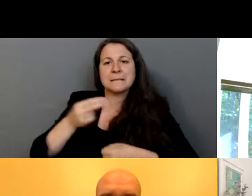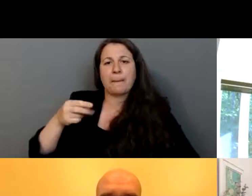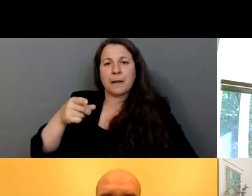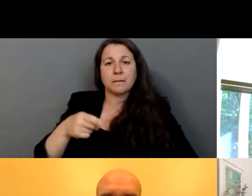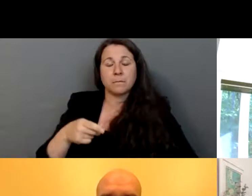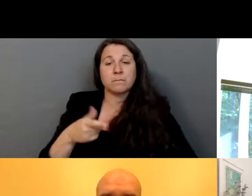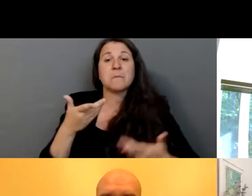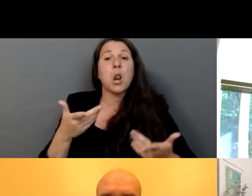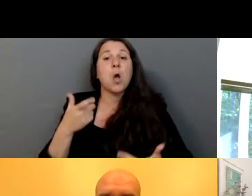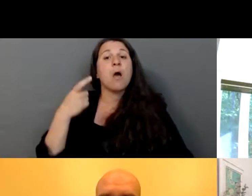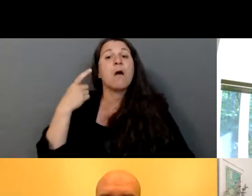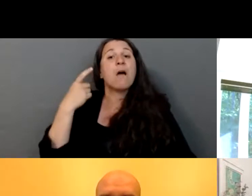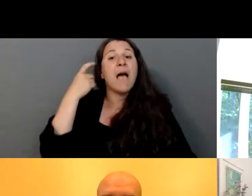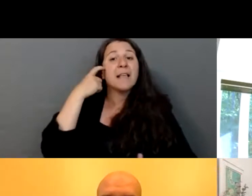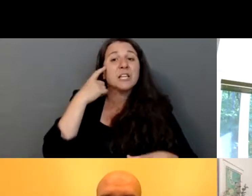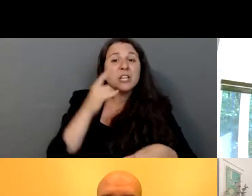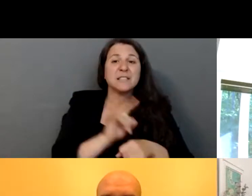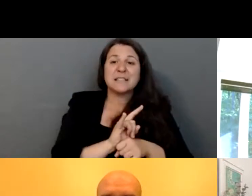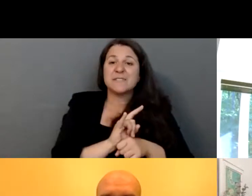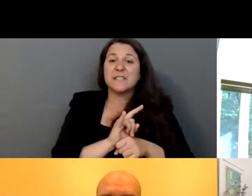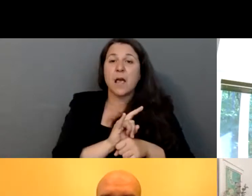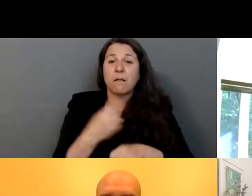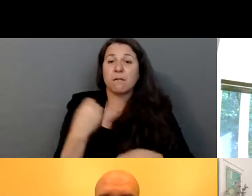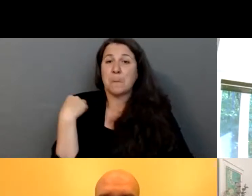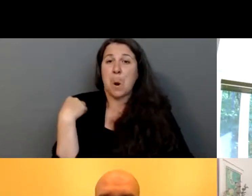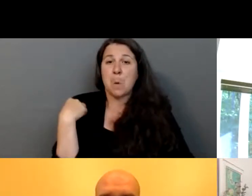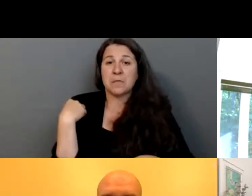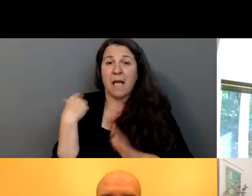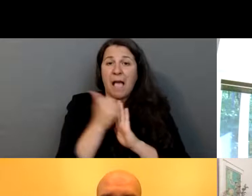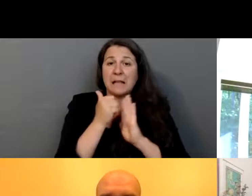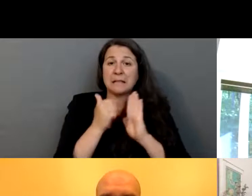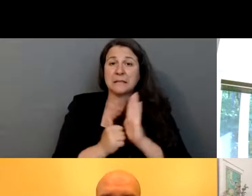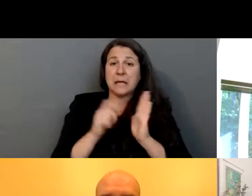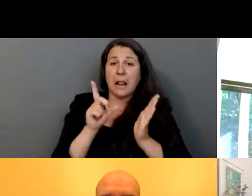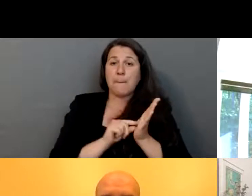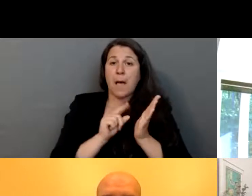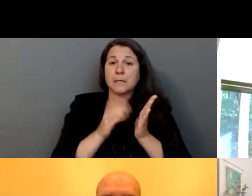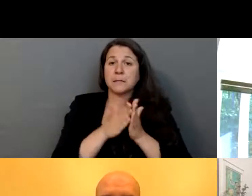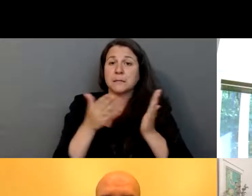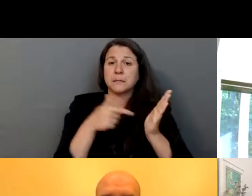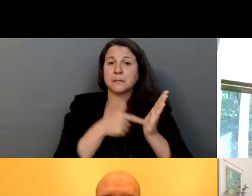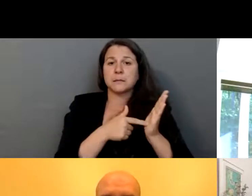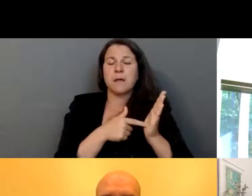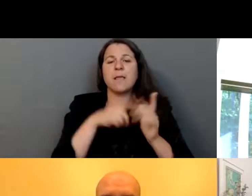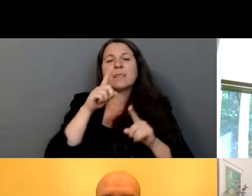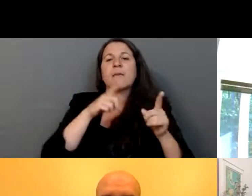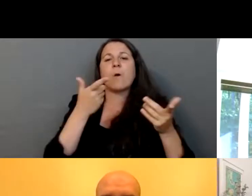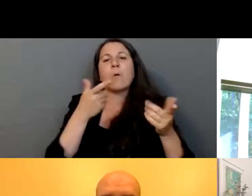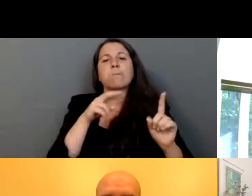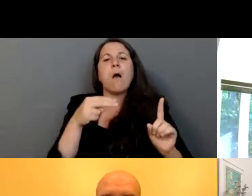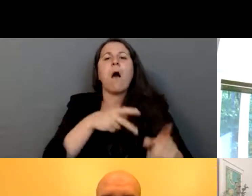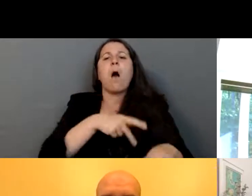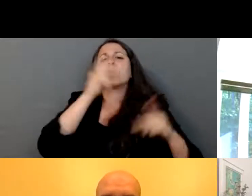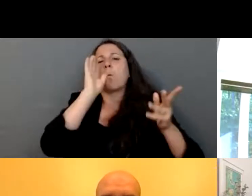intelligence artificielle. Il y avait un article, je pense, récemment dans la presse. Et en fait, c'est que souvent, c'est vu comme étant trop compliqué.